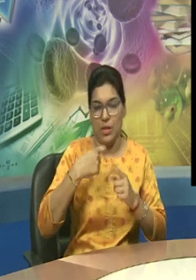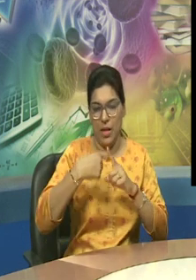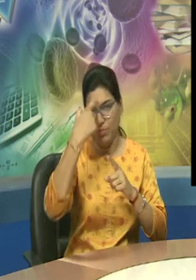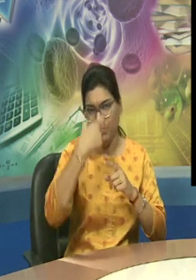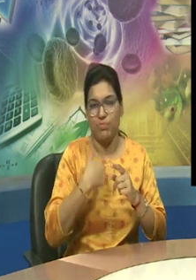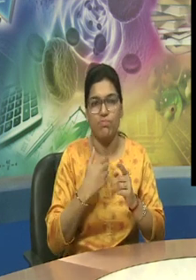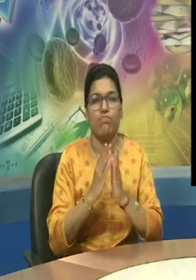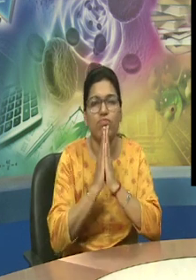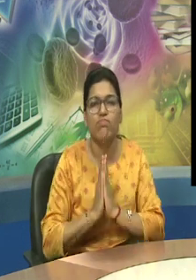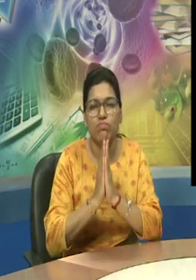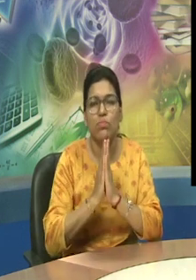कबीर ने